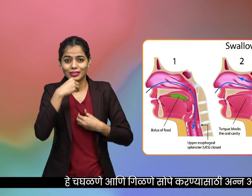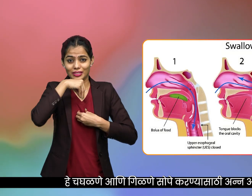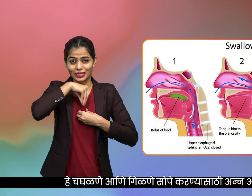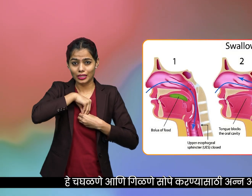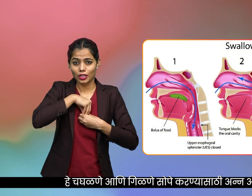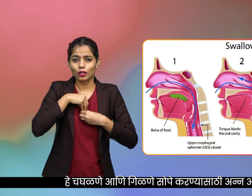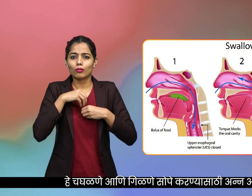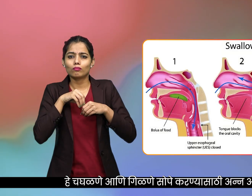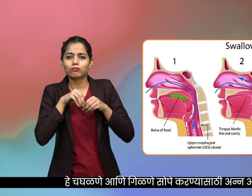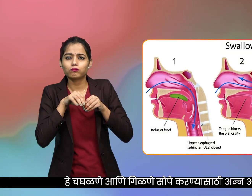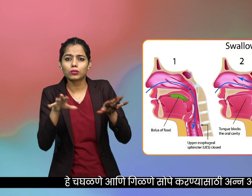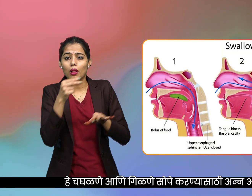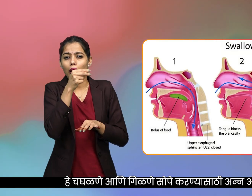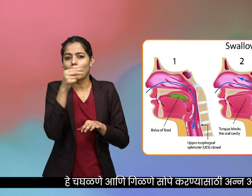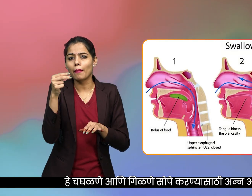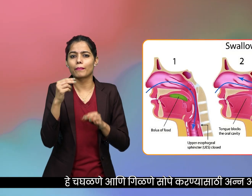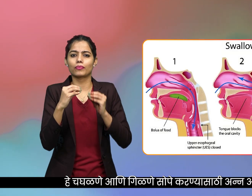सोपे करण्यासाठी अन्न ओलसर करते.